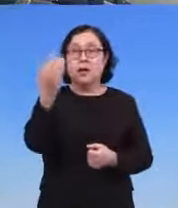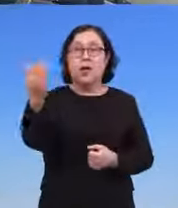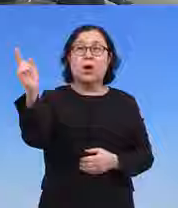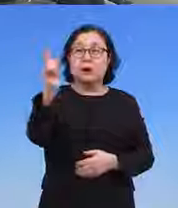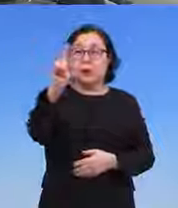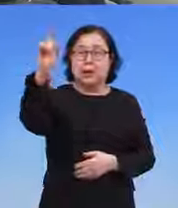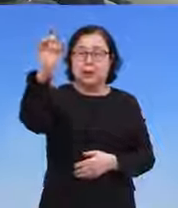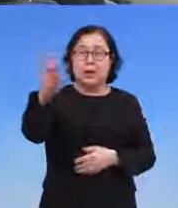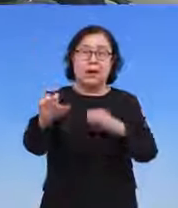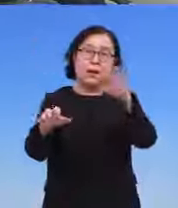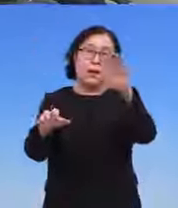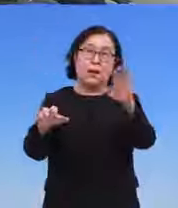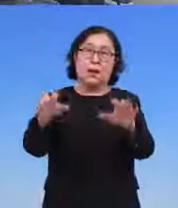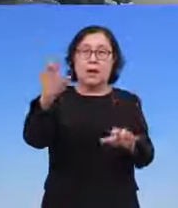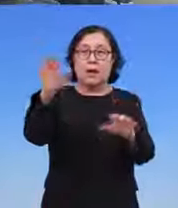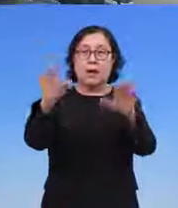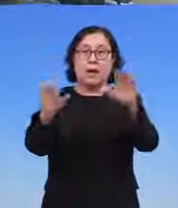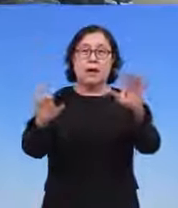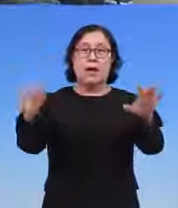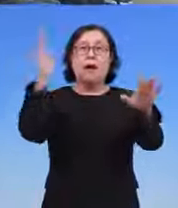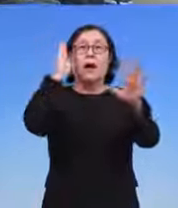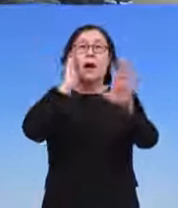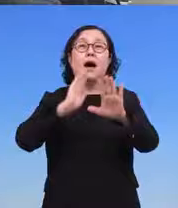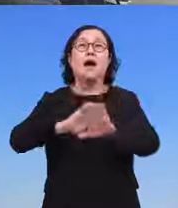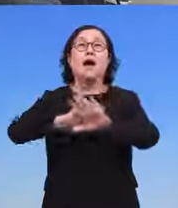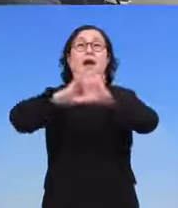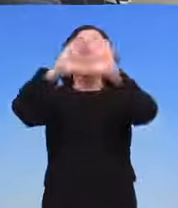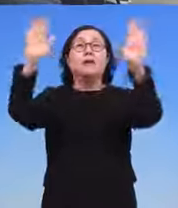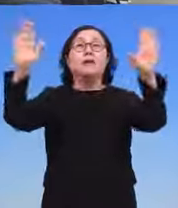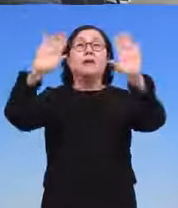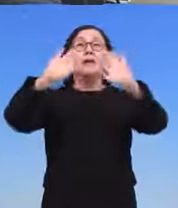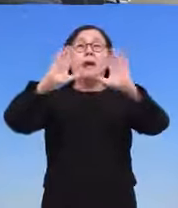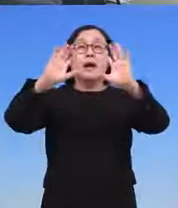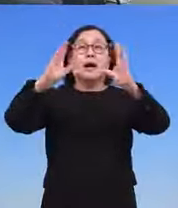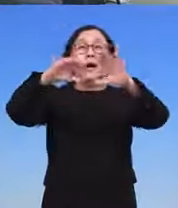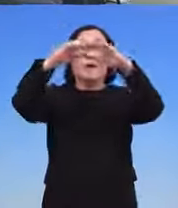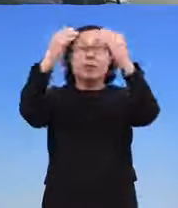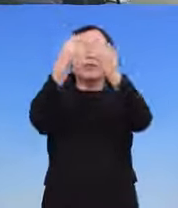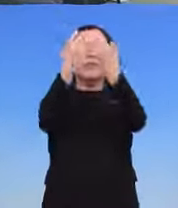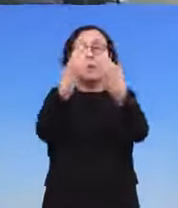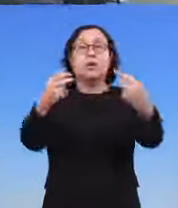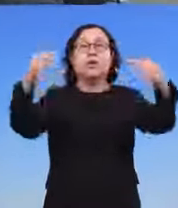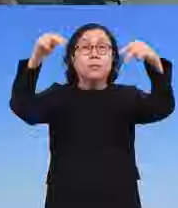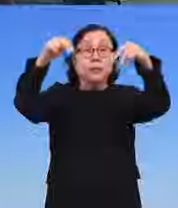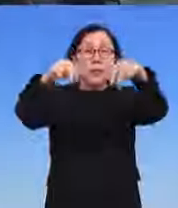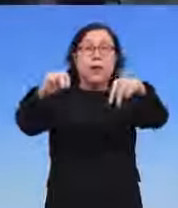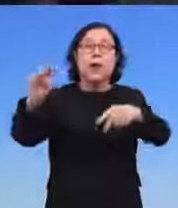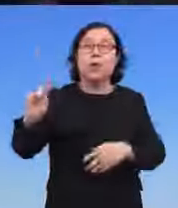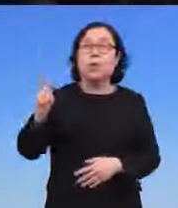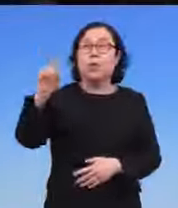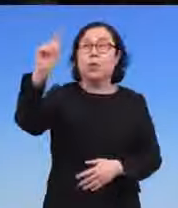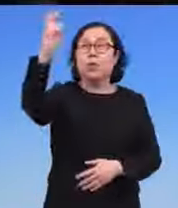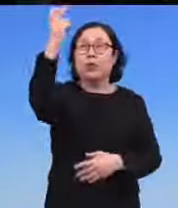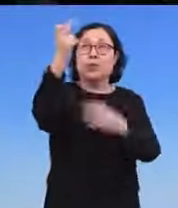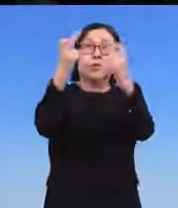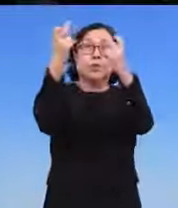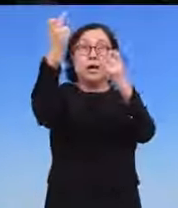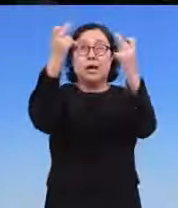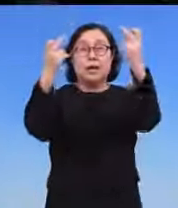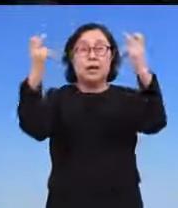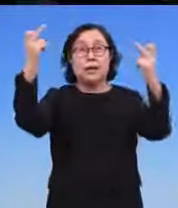그 어디나 하늘나라. 우리 다 자리에서 일어나셔서 높은